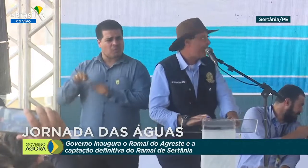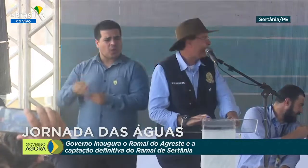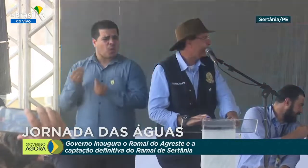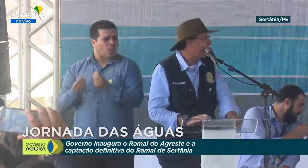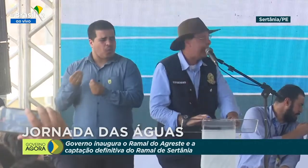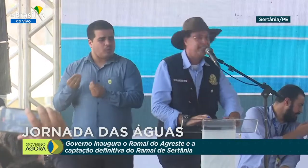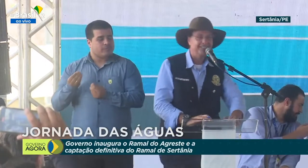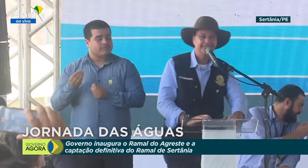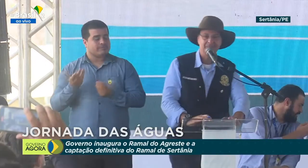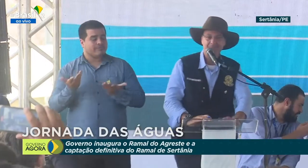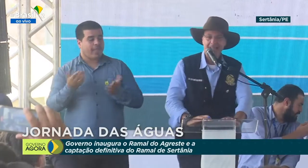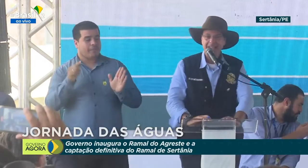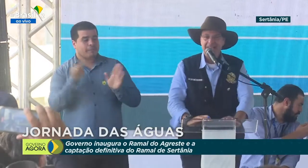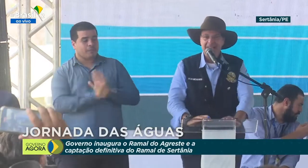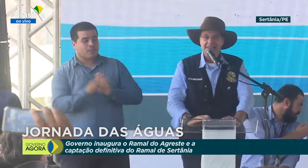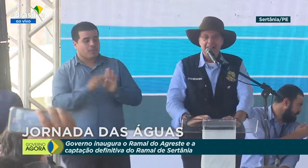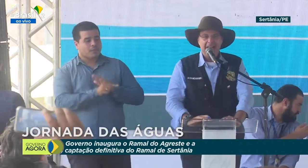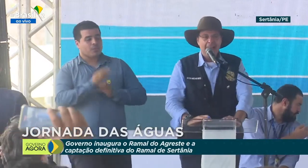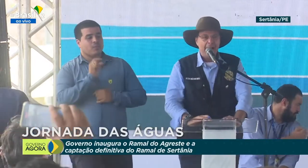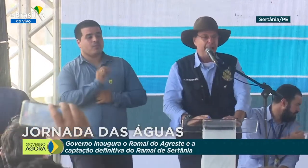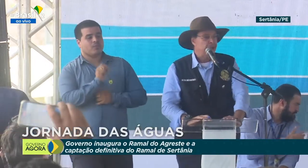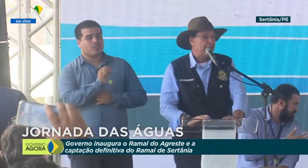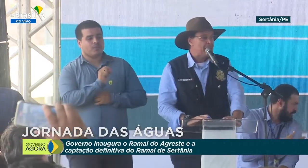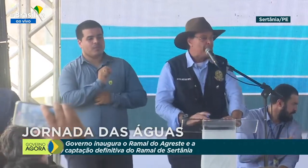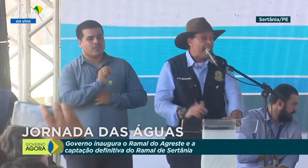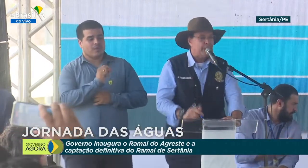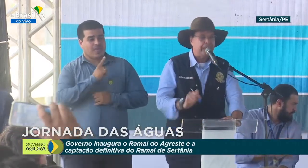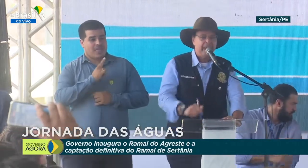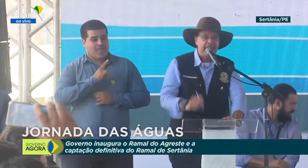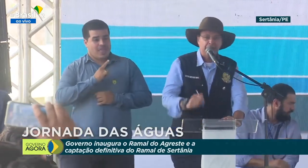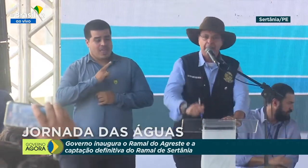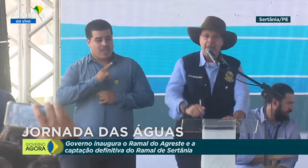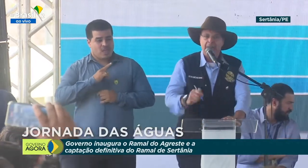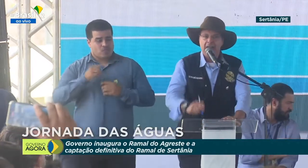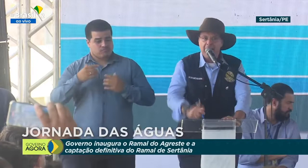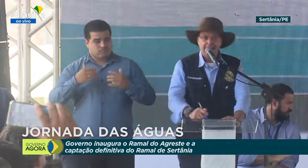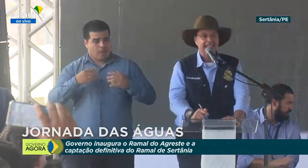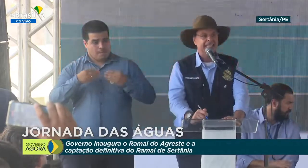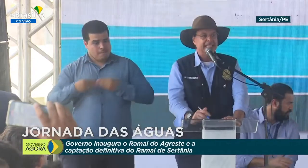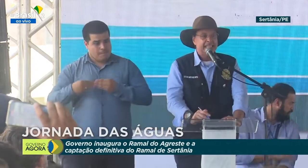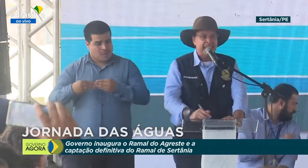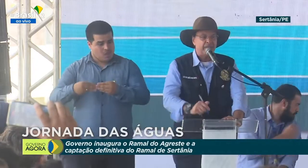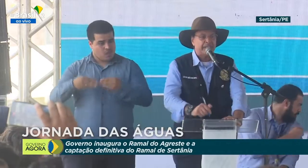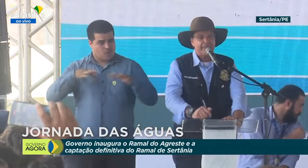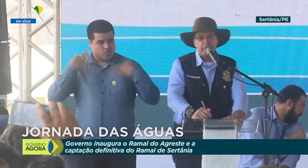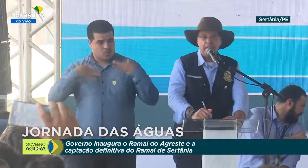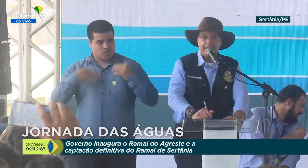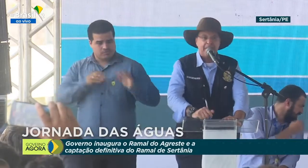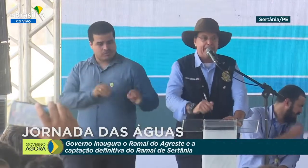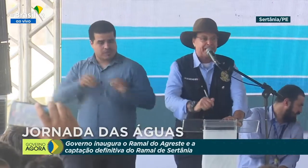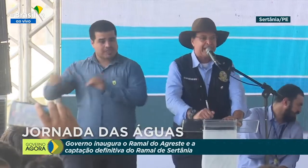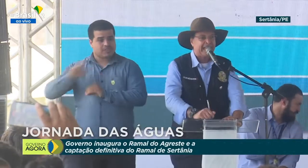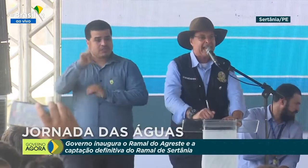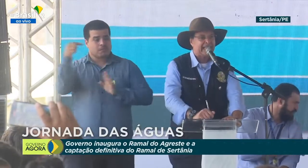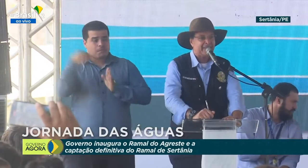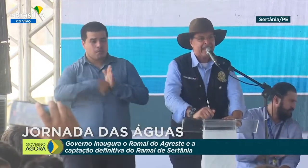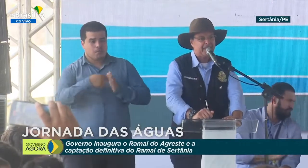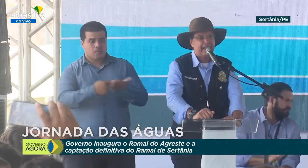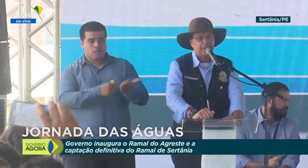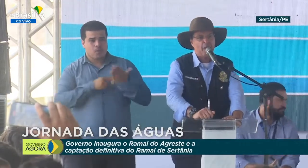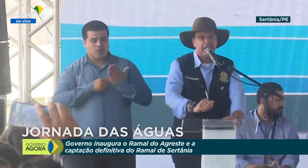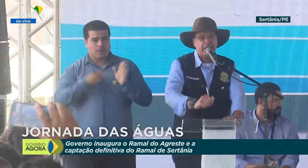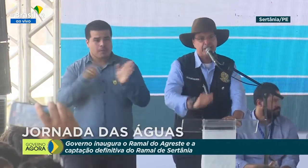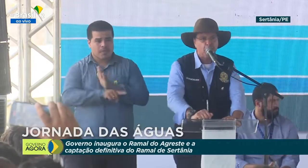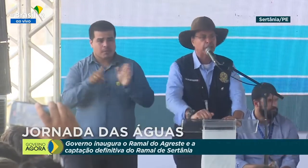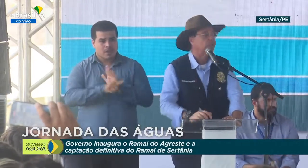Aí eu perguntei, eu renuncio o meu cargo de ministro amanhã se você me mostrar uma pesquisa que ele estava na